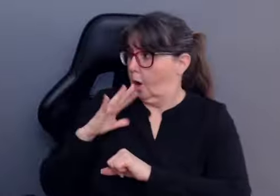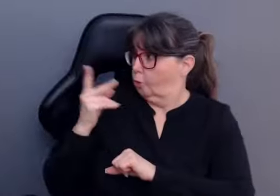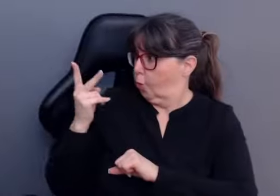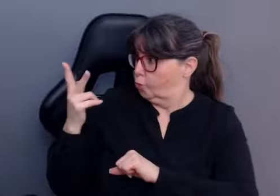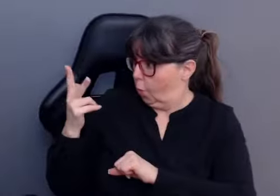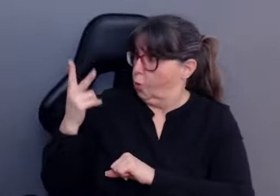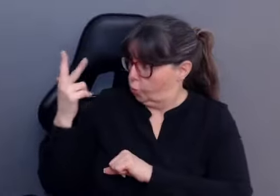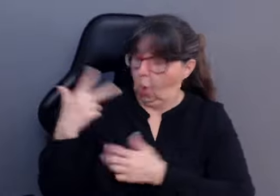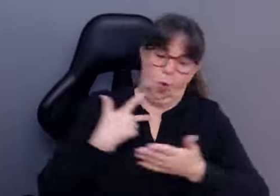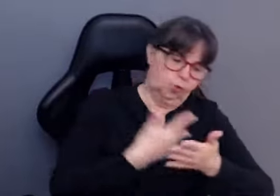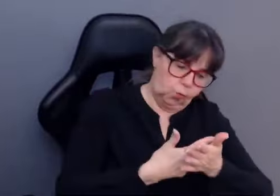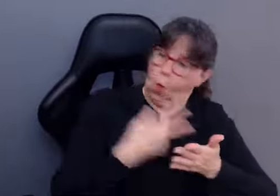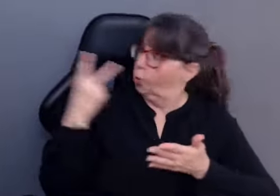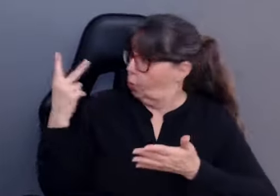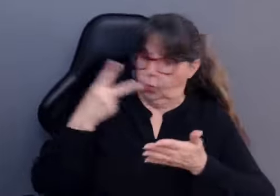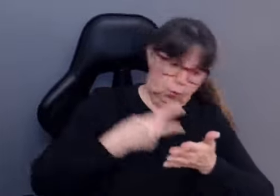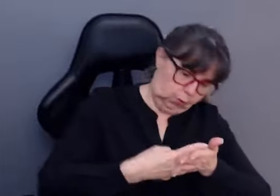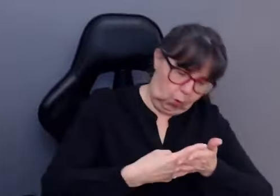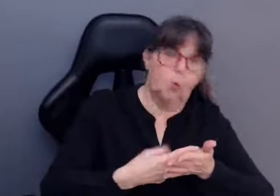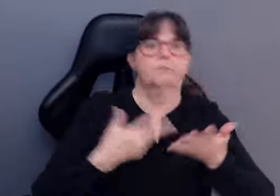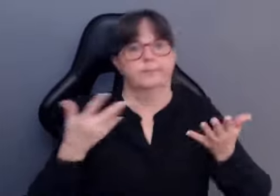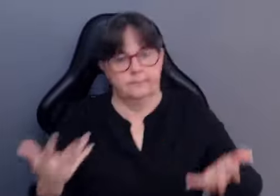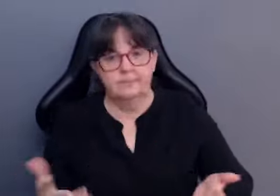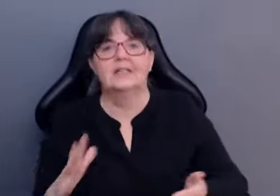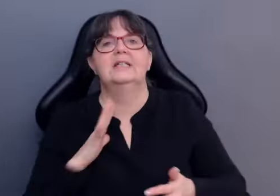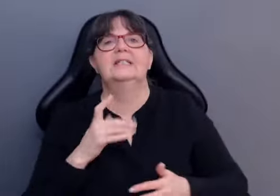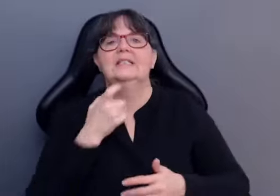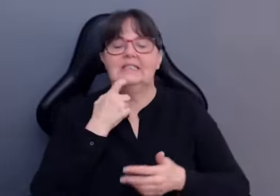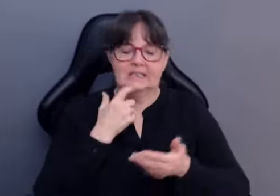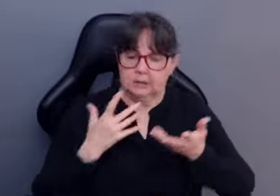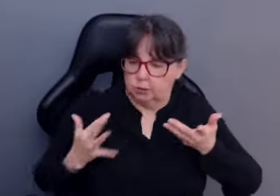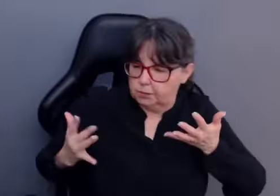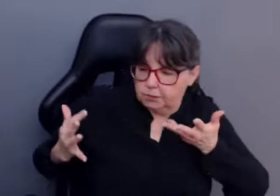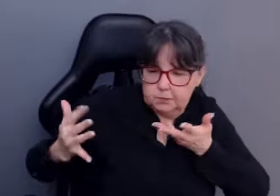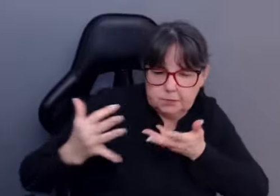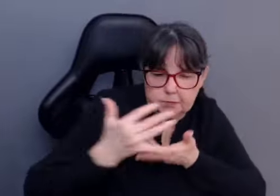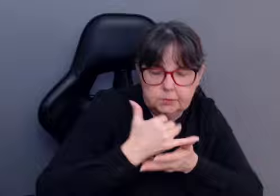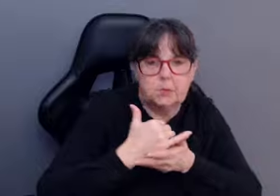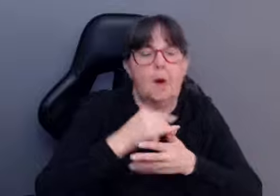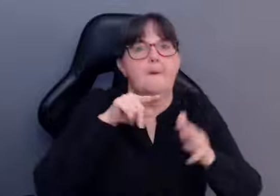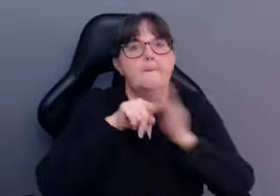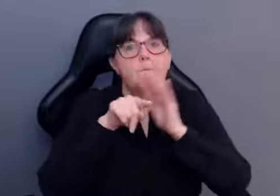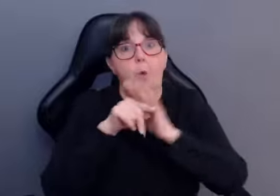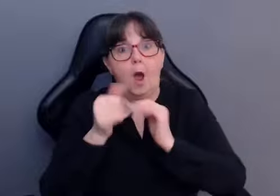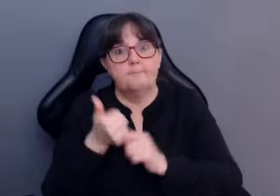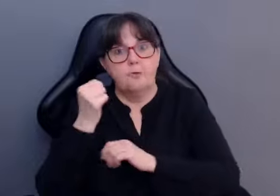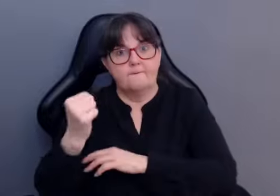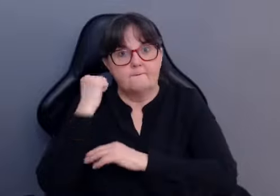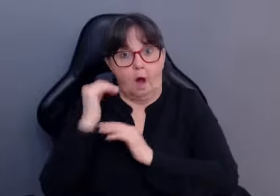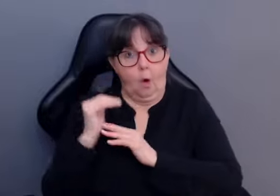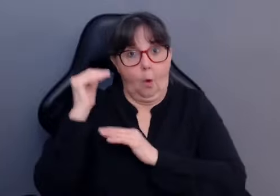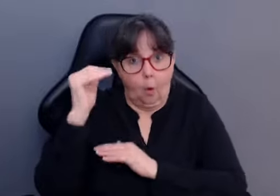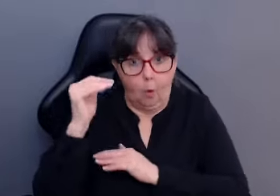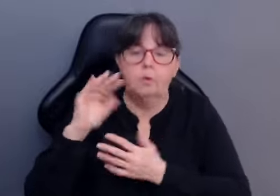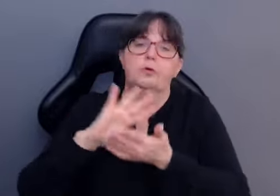élection. Les candidats ayant obtenu le plus de voix sont déclarés élus.